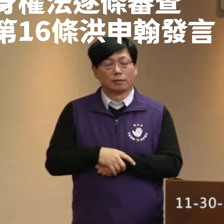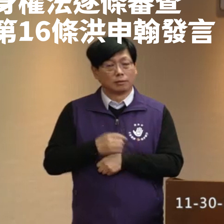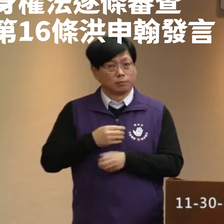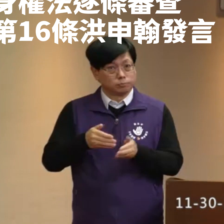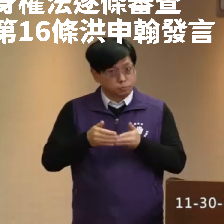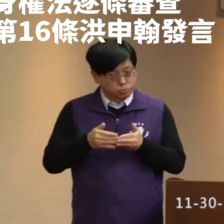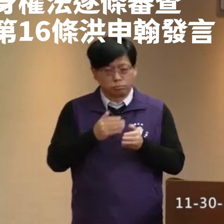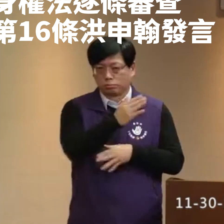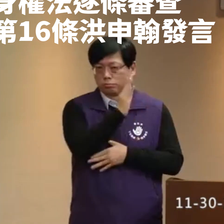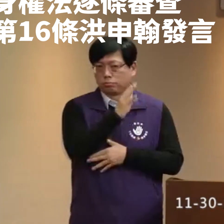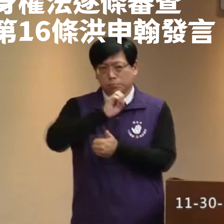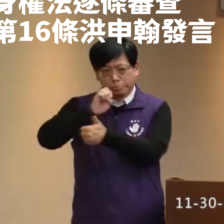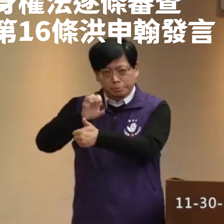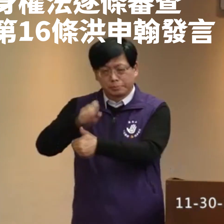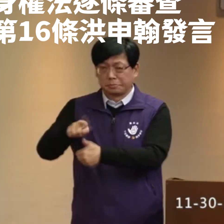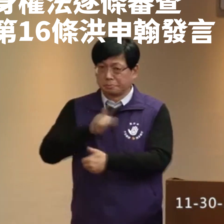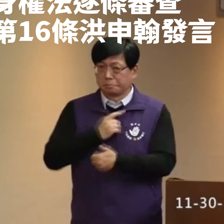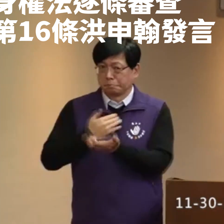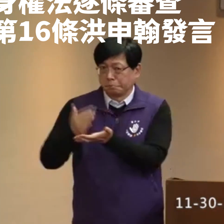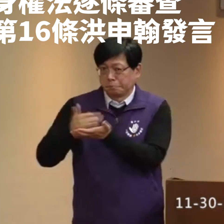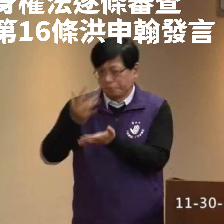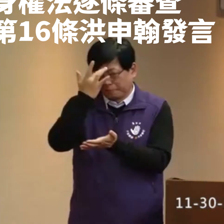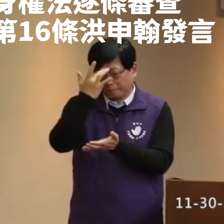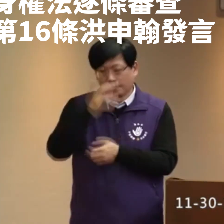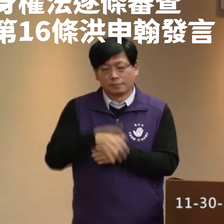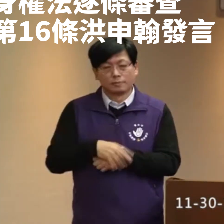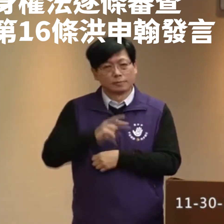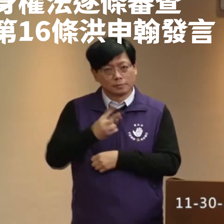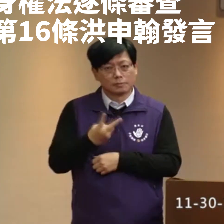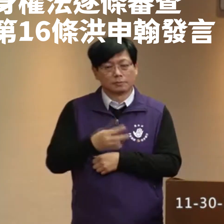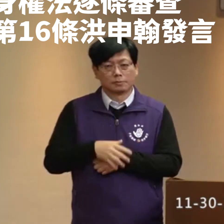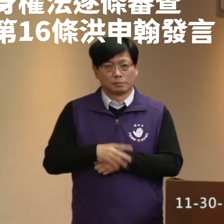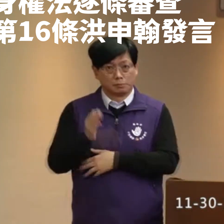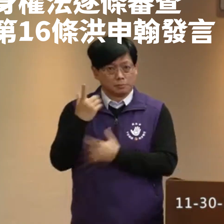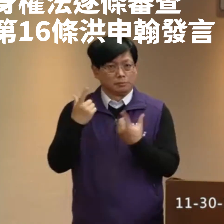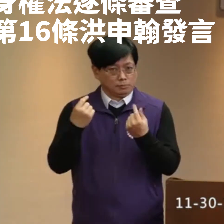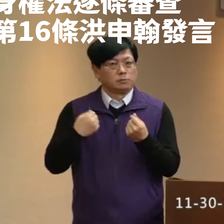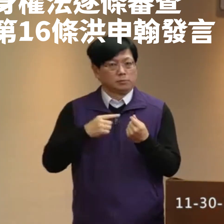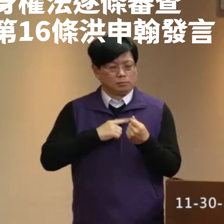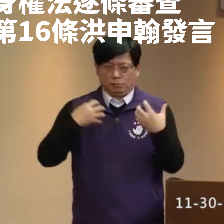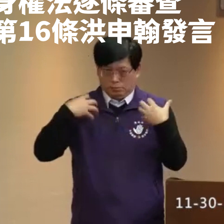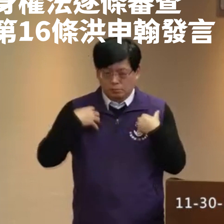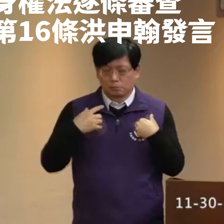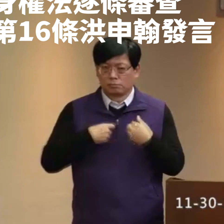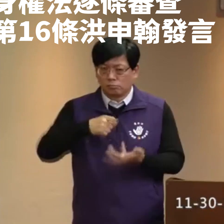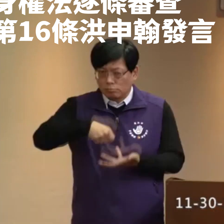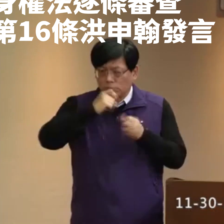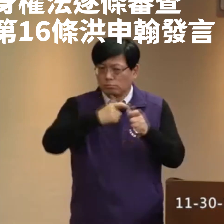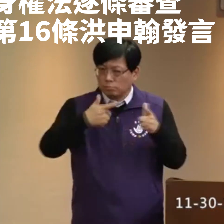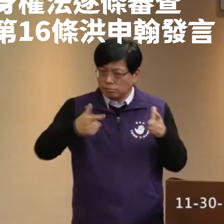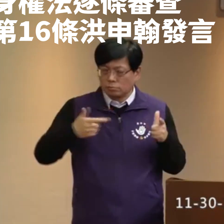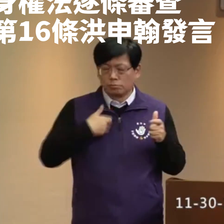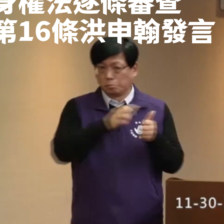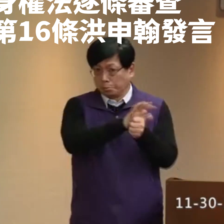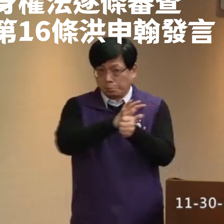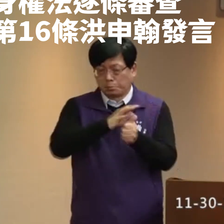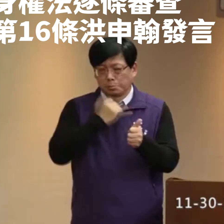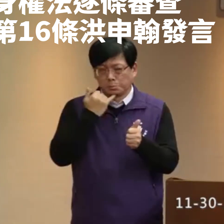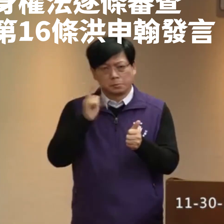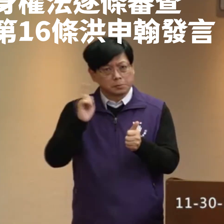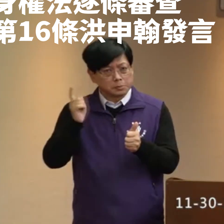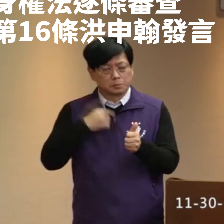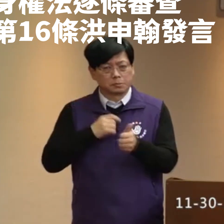需要政府告诉大家你要怎么去克服这些阻碍，或者是政府也必须有责任提出一些资源，或者是提出哪